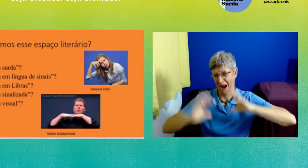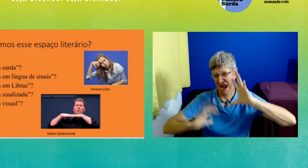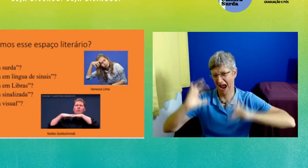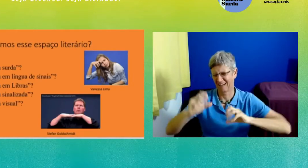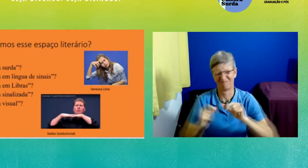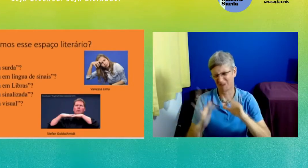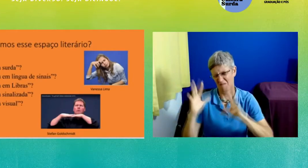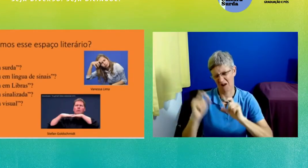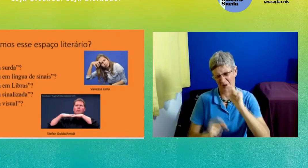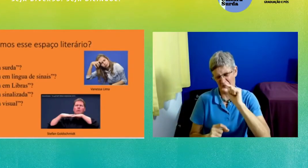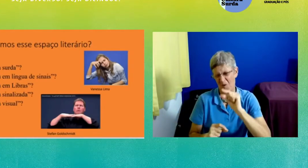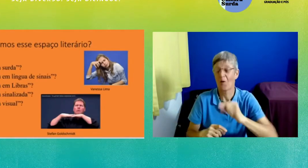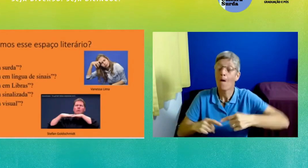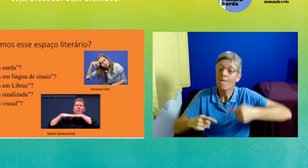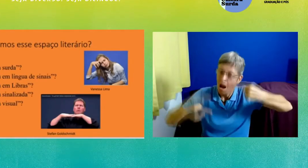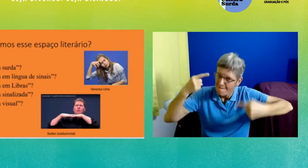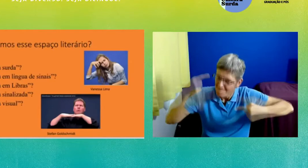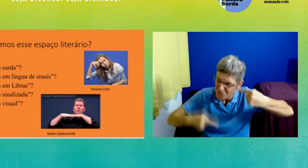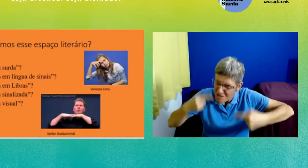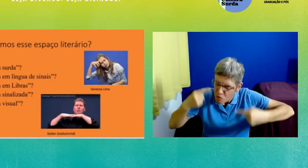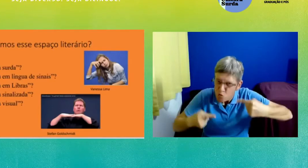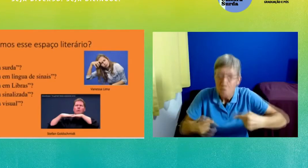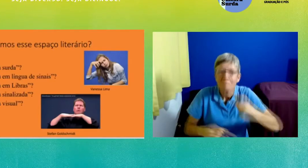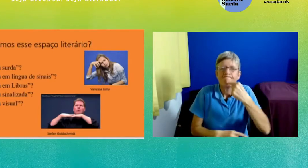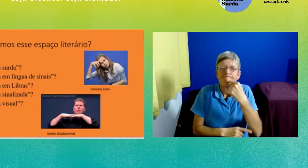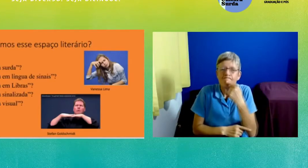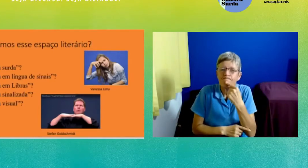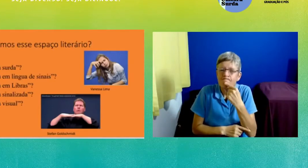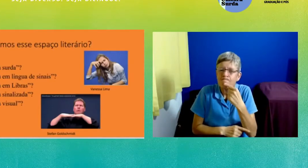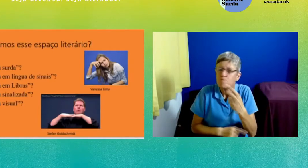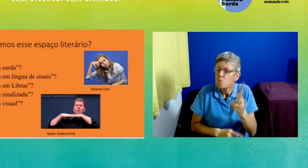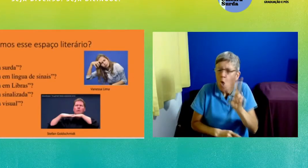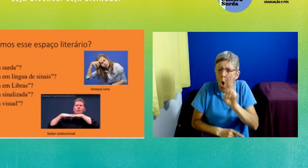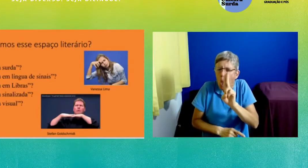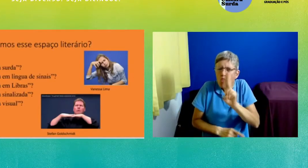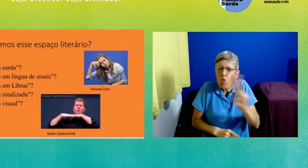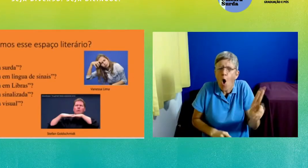Então, existe uma discussão um pouco.